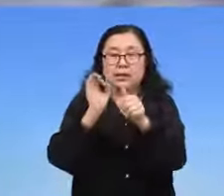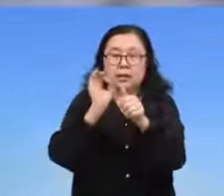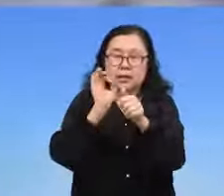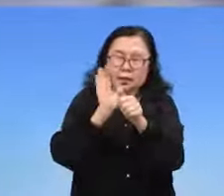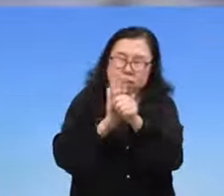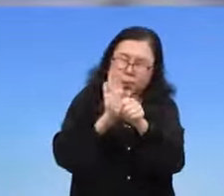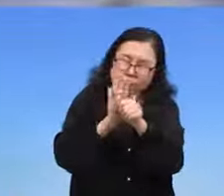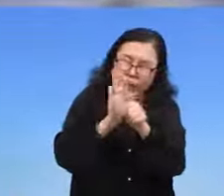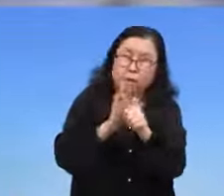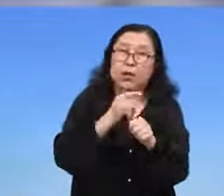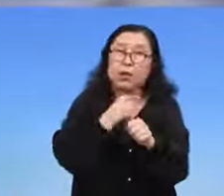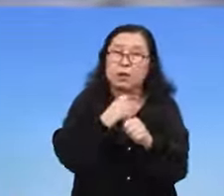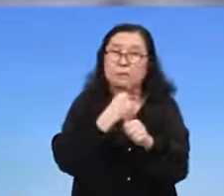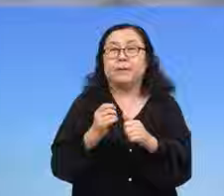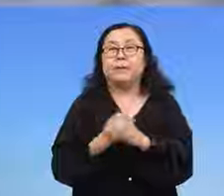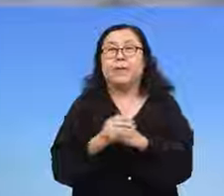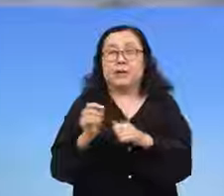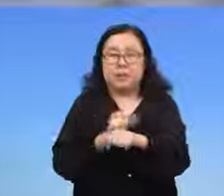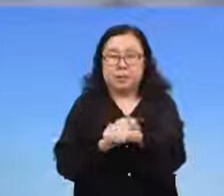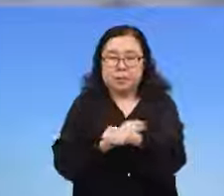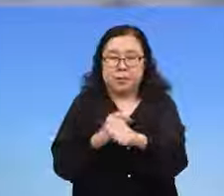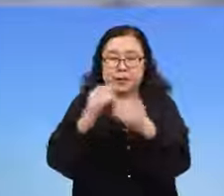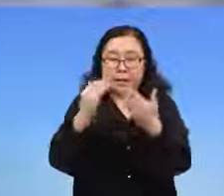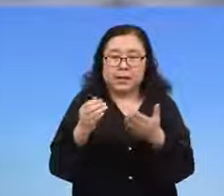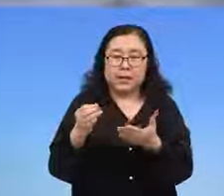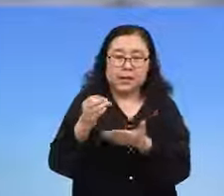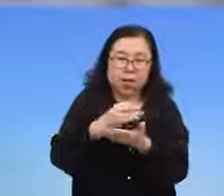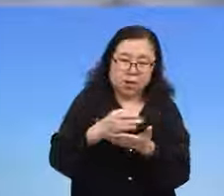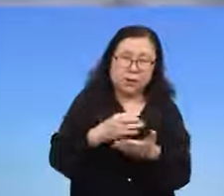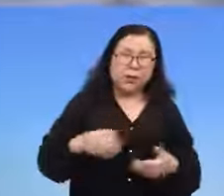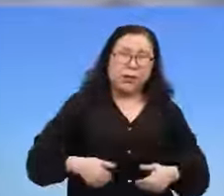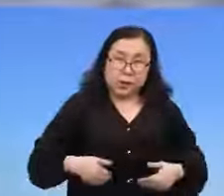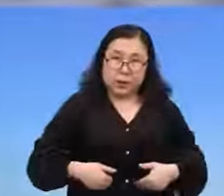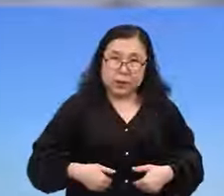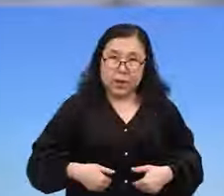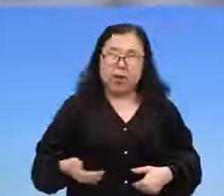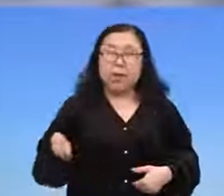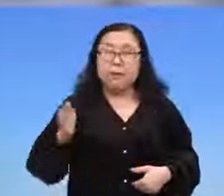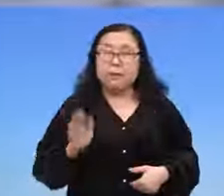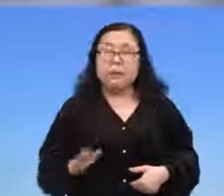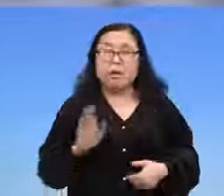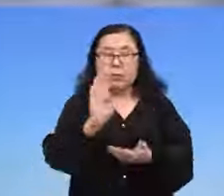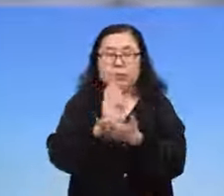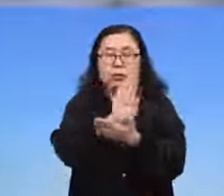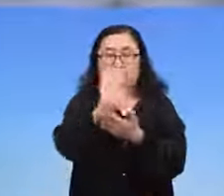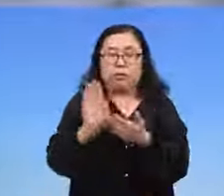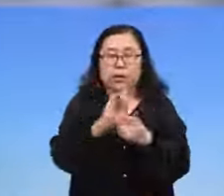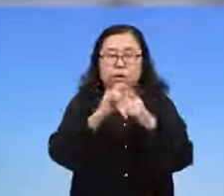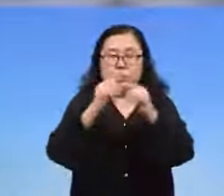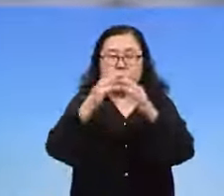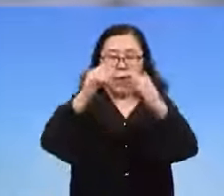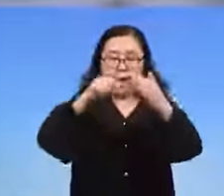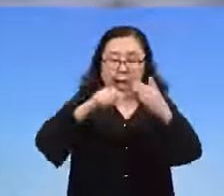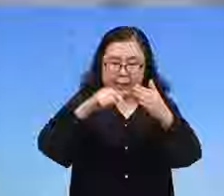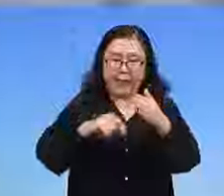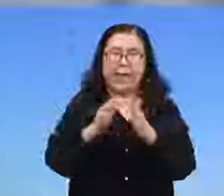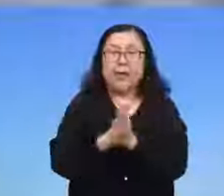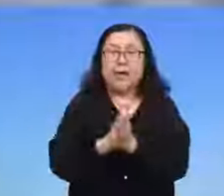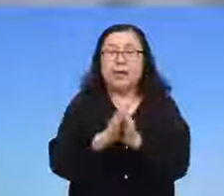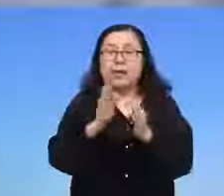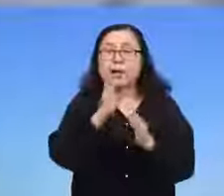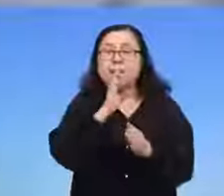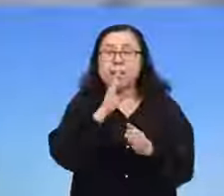올려달라 그랬습니다. 이렇게 특별하게 드리는 헌금도 필요하지만 분당 우리 교회 안에 정말 지원이 필요한